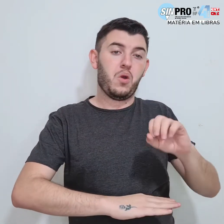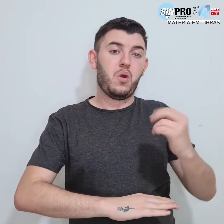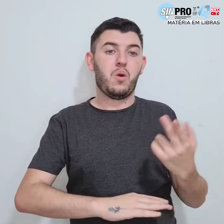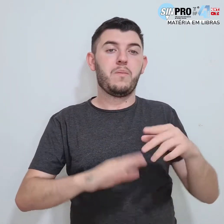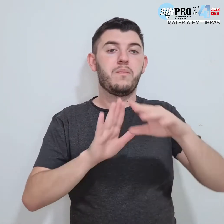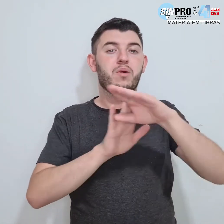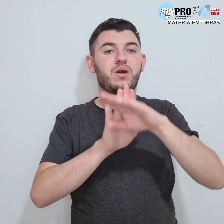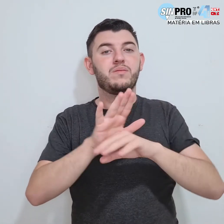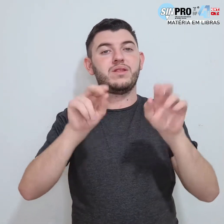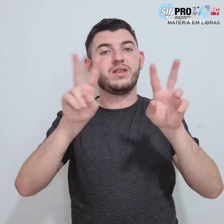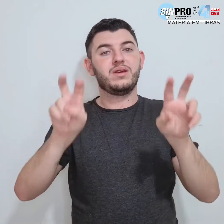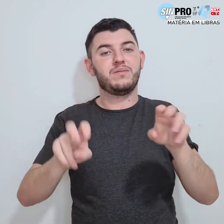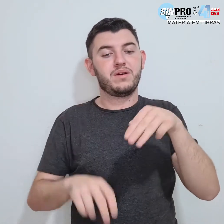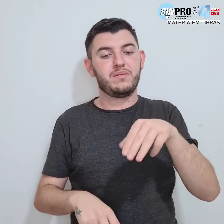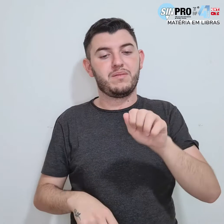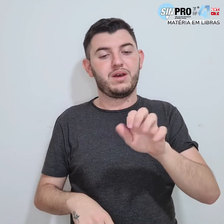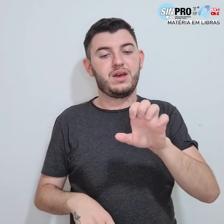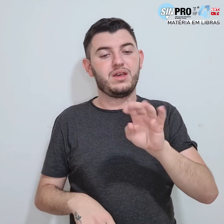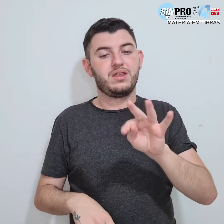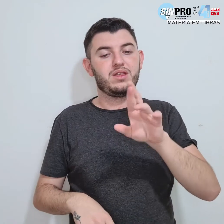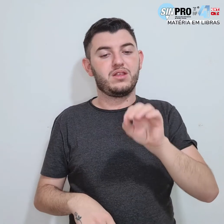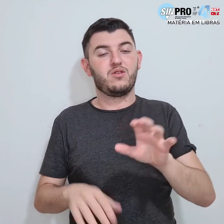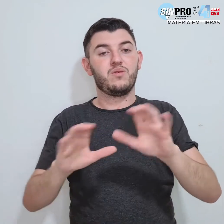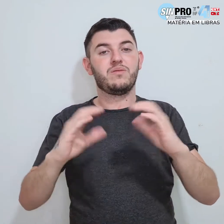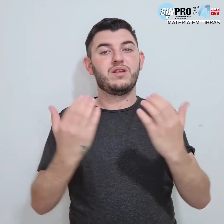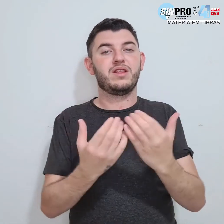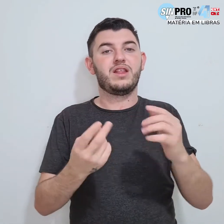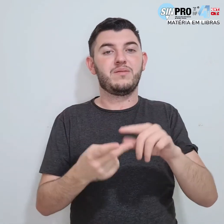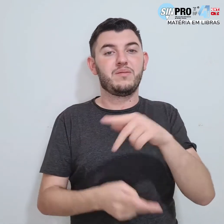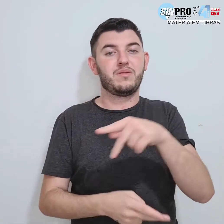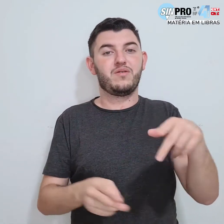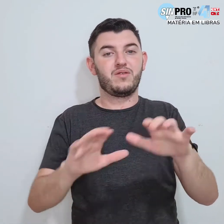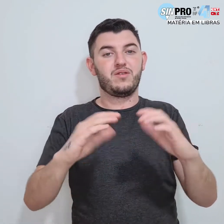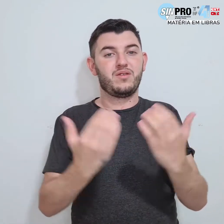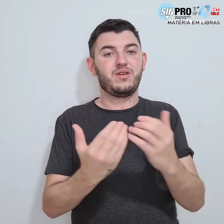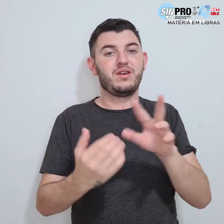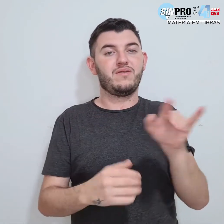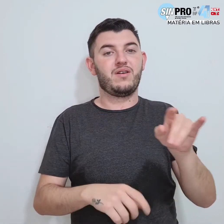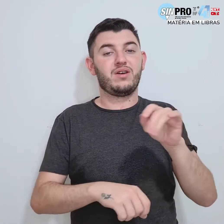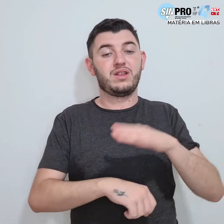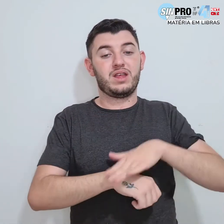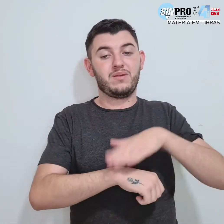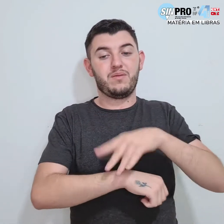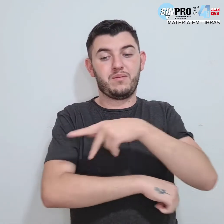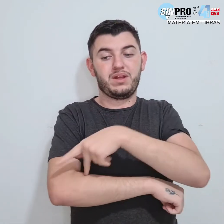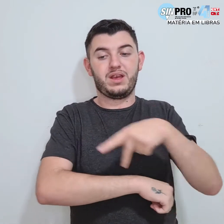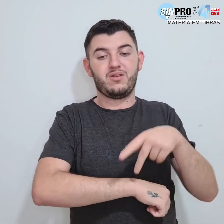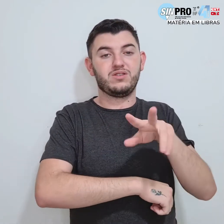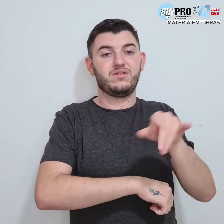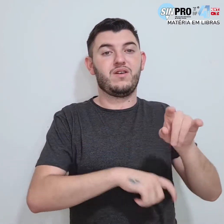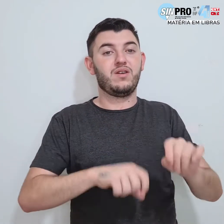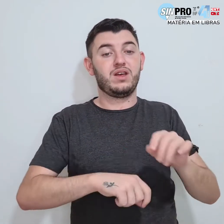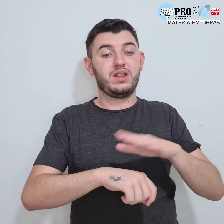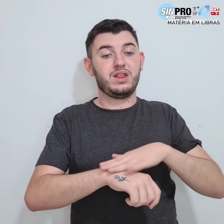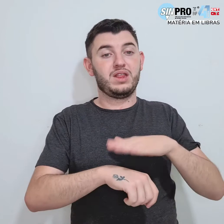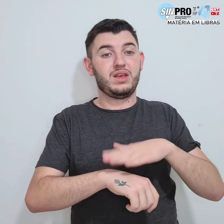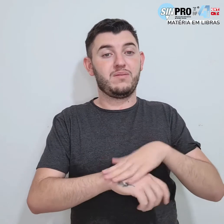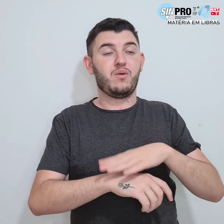Maestro Comunitário, Professor Comunitário, por exemplo, que estende o tempo pedagógico no contraturno quando a escola